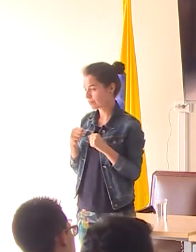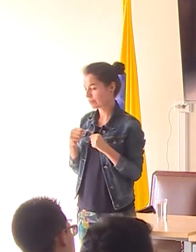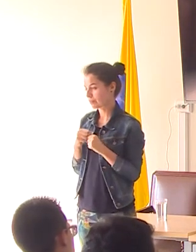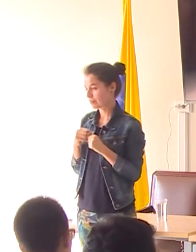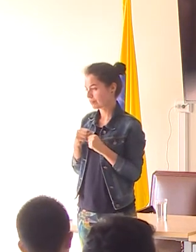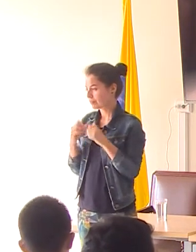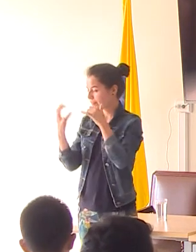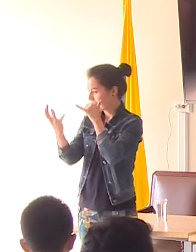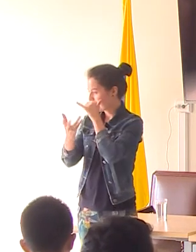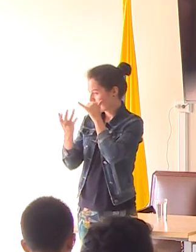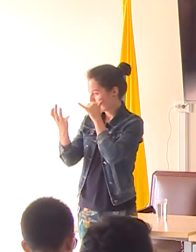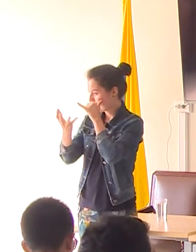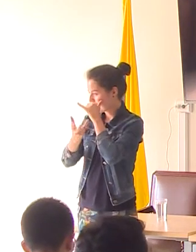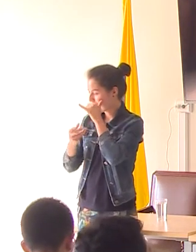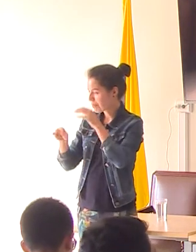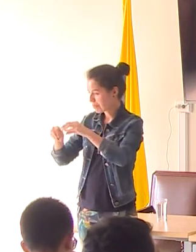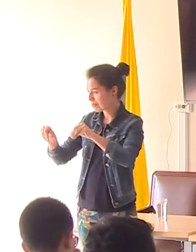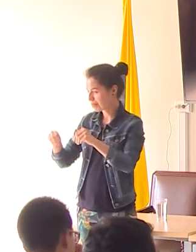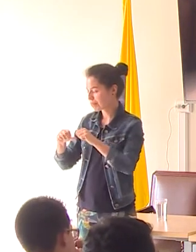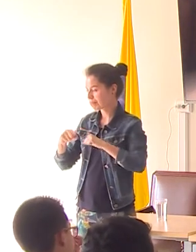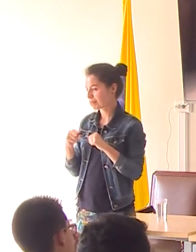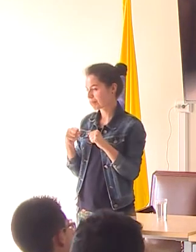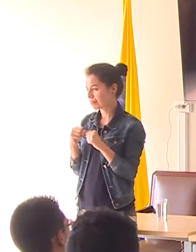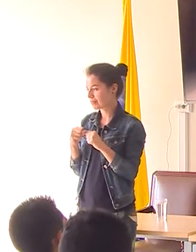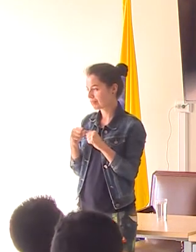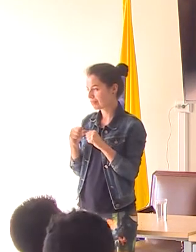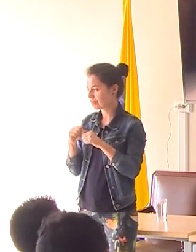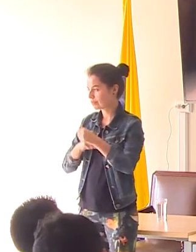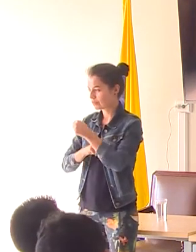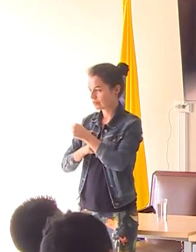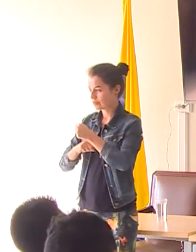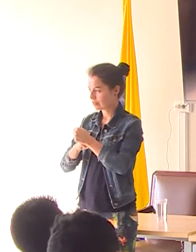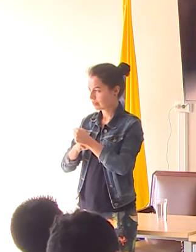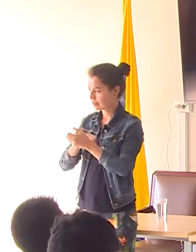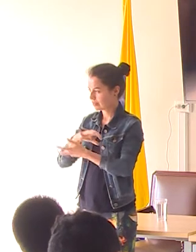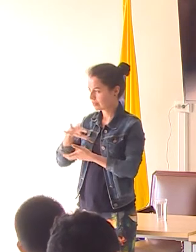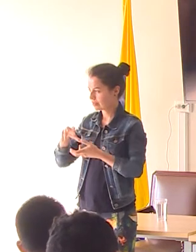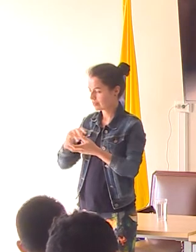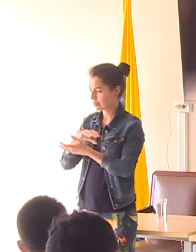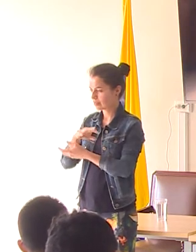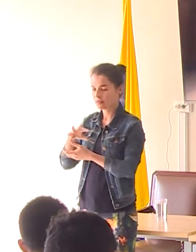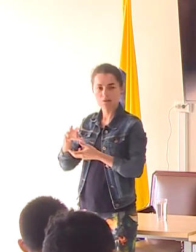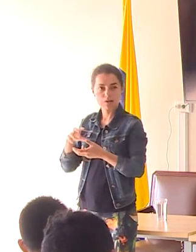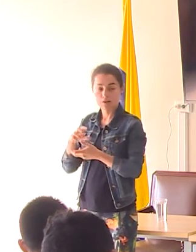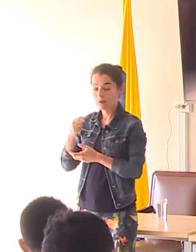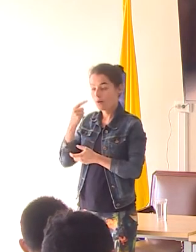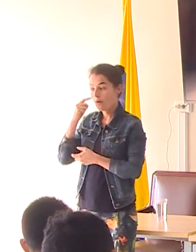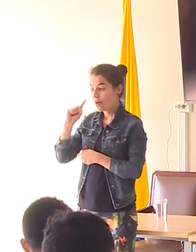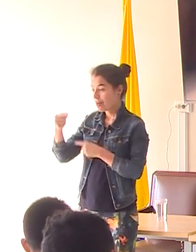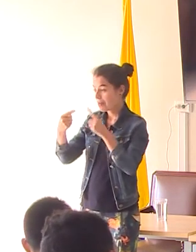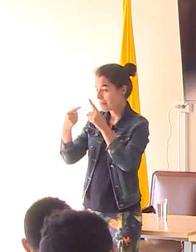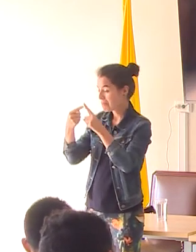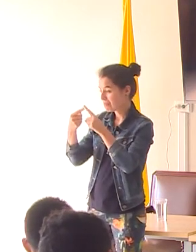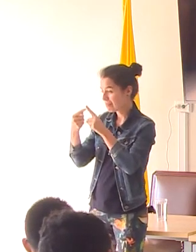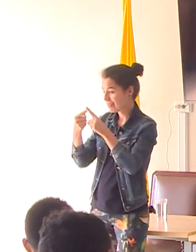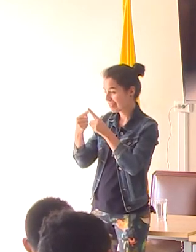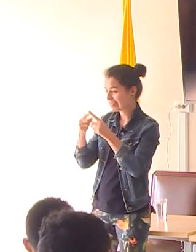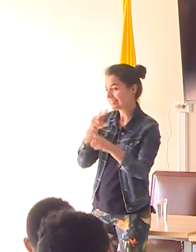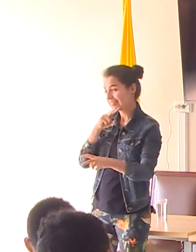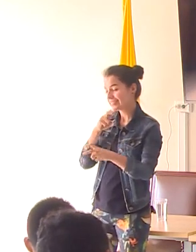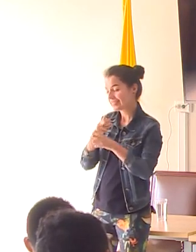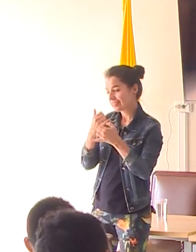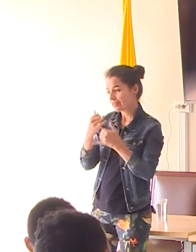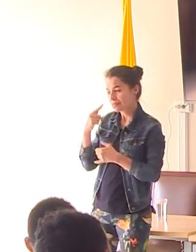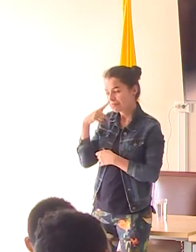ecosistémica que se da en el territorio es a esa primaria original difícilmente ya la encontramos salvo